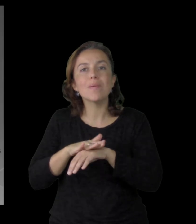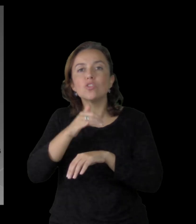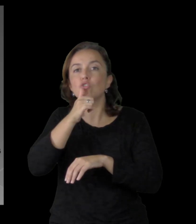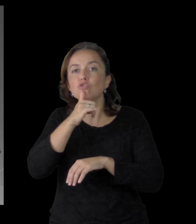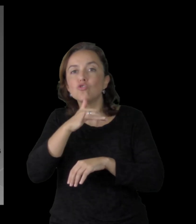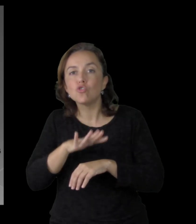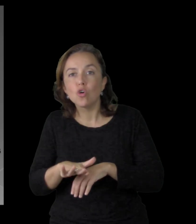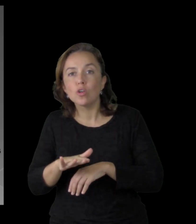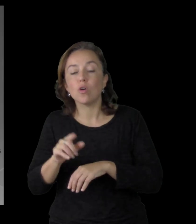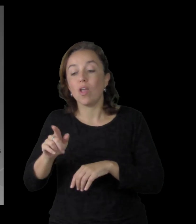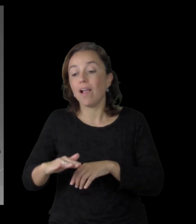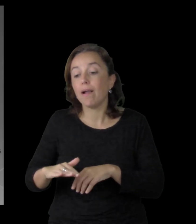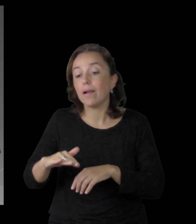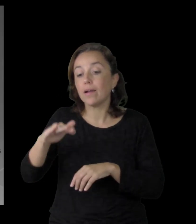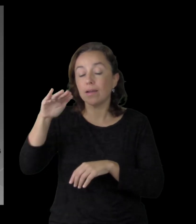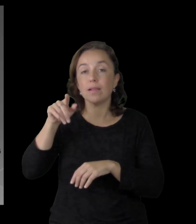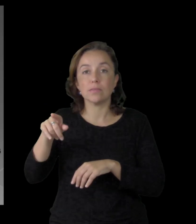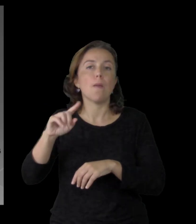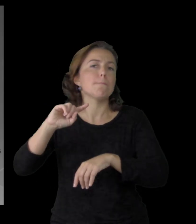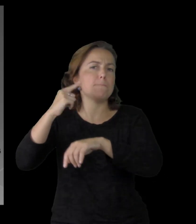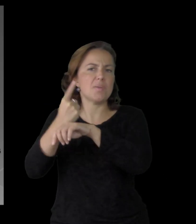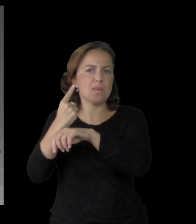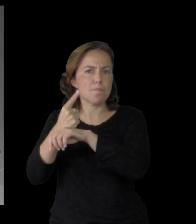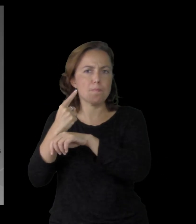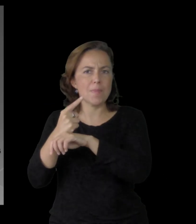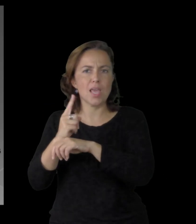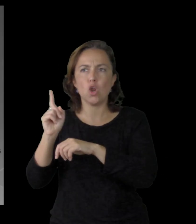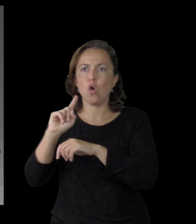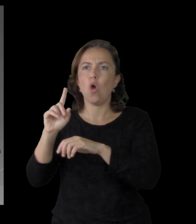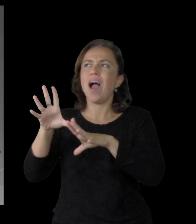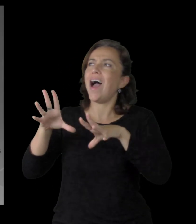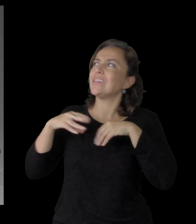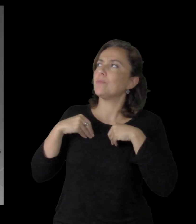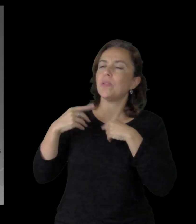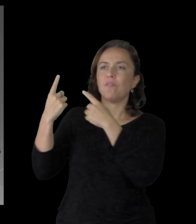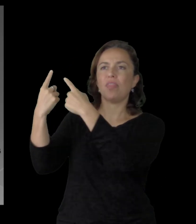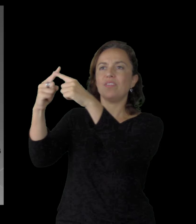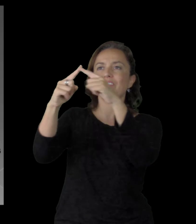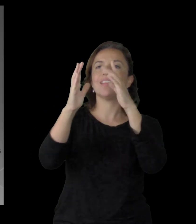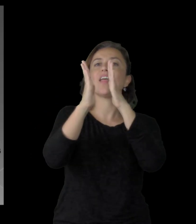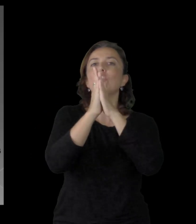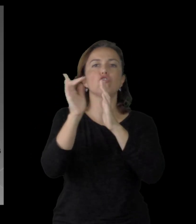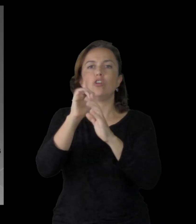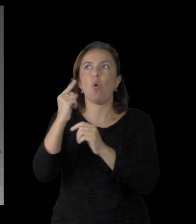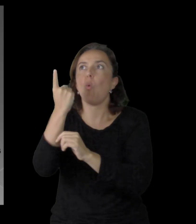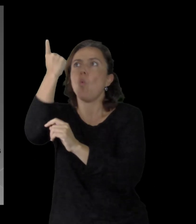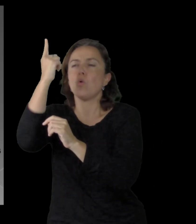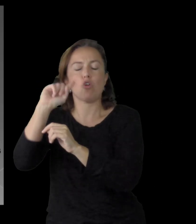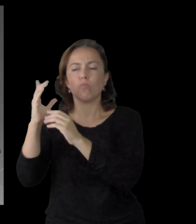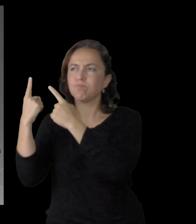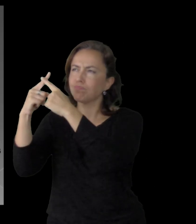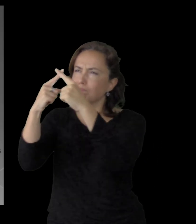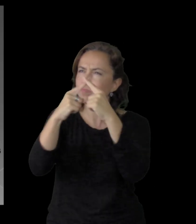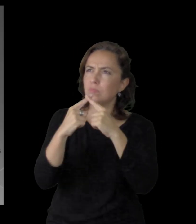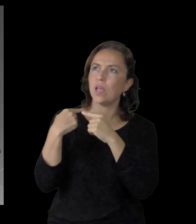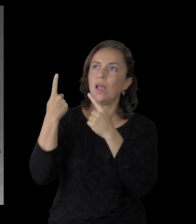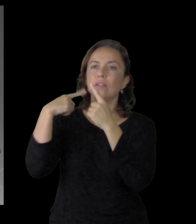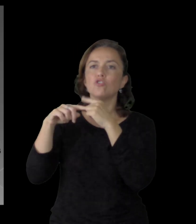desarrolla en primer lugar como pagano, aceptando muchos dioses y tomando muchos elementos